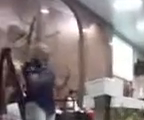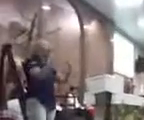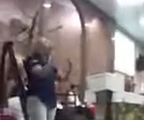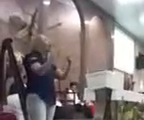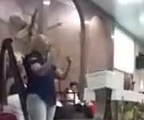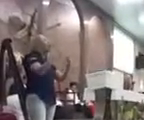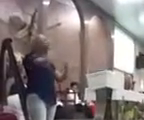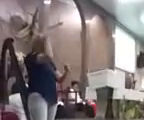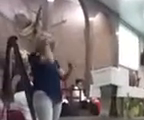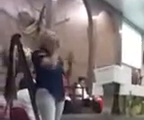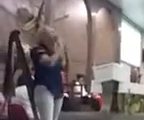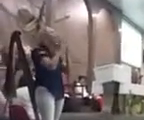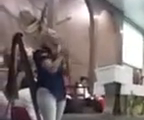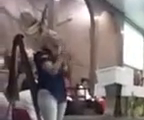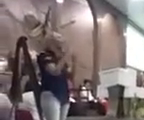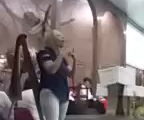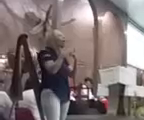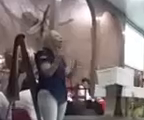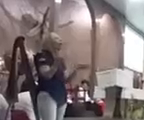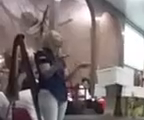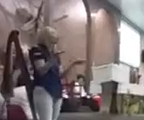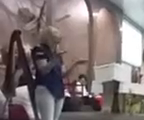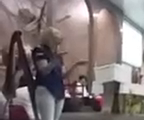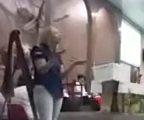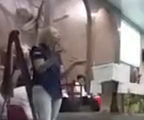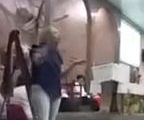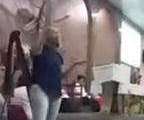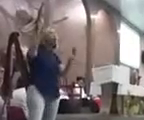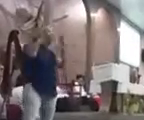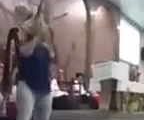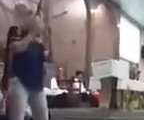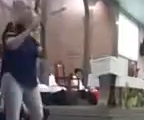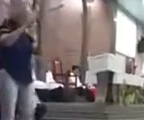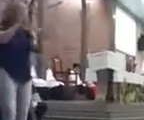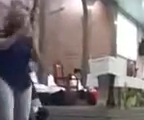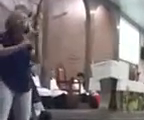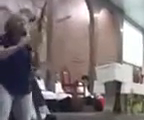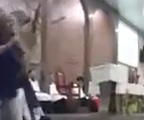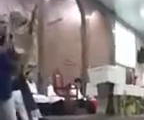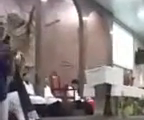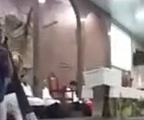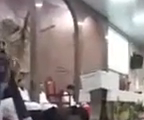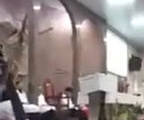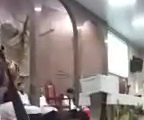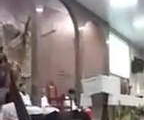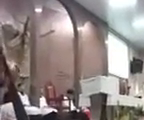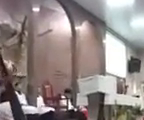fazendo? Esperando que caia a salvação na sua casa, se você não buscar.